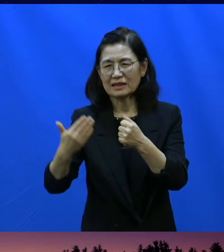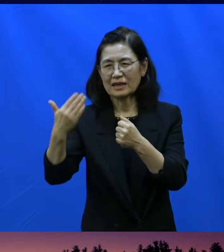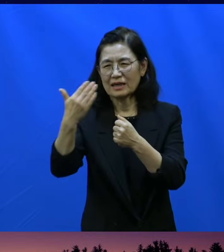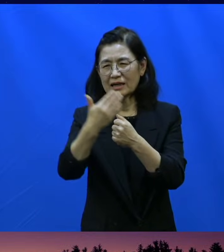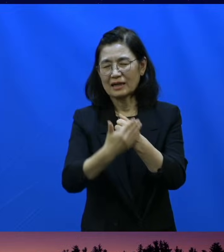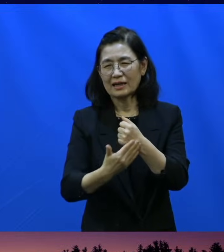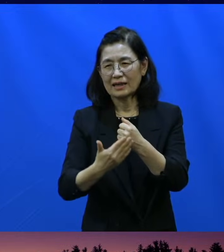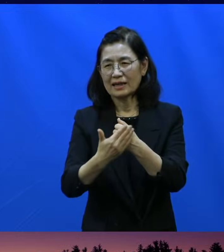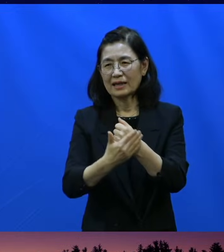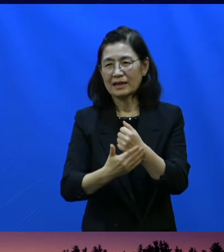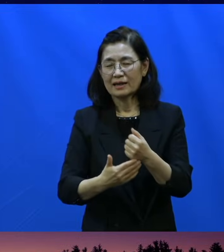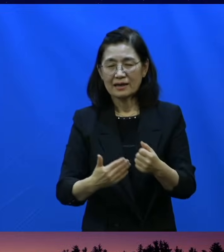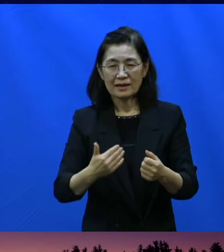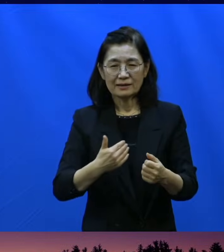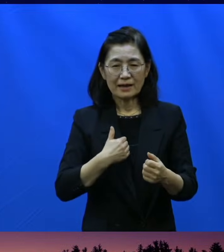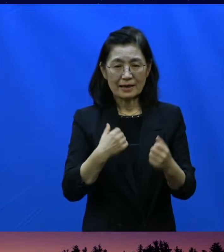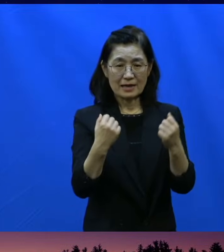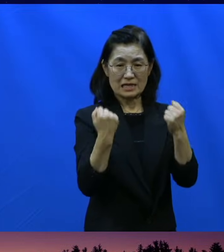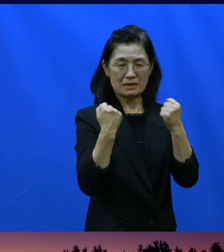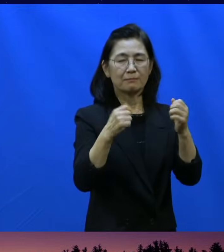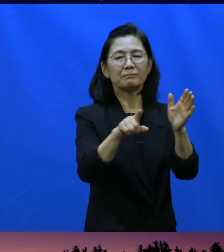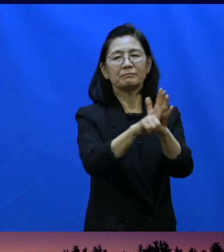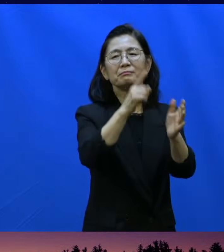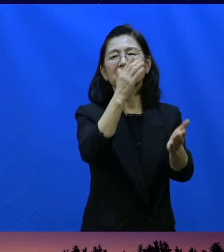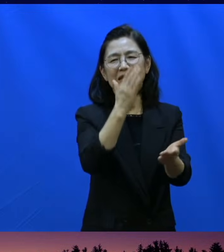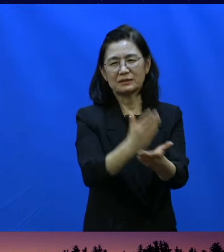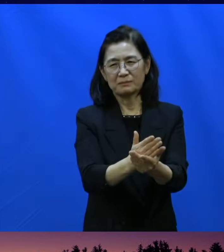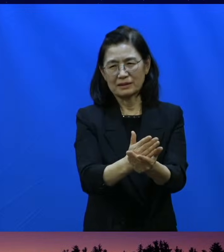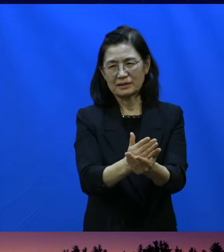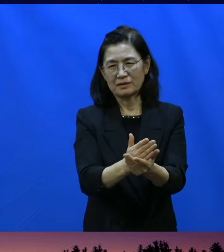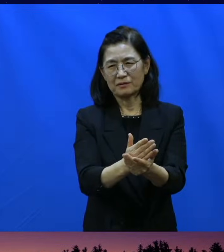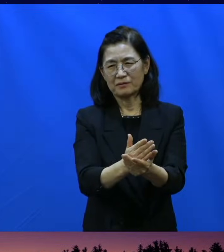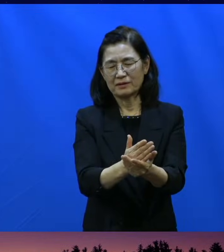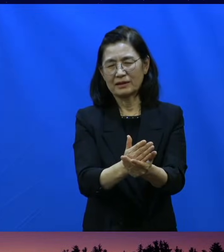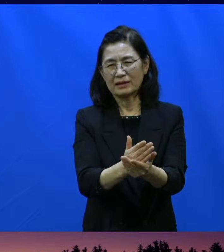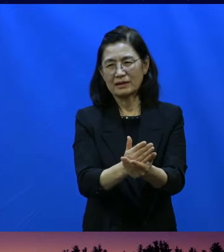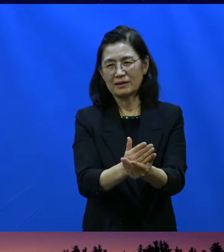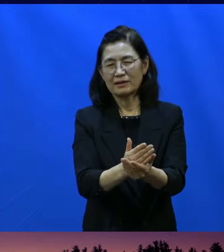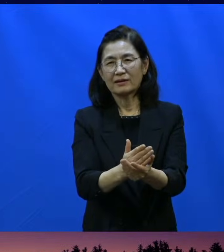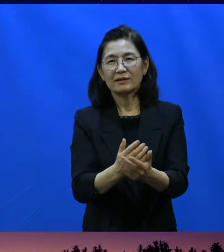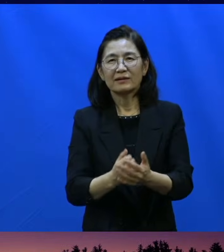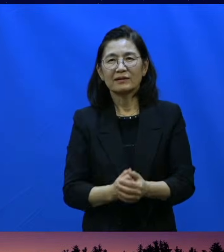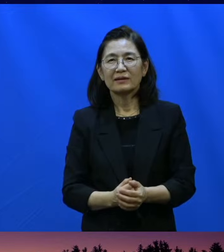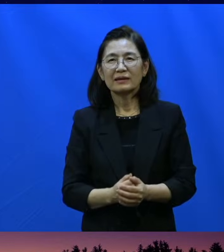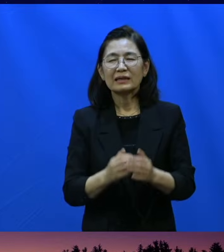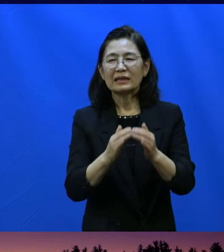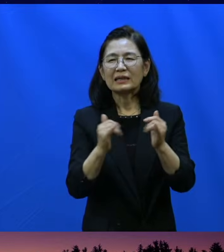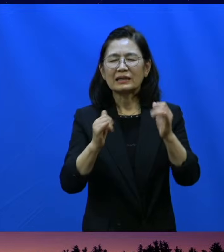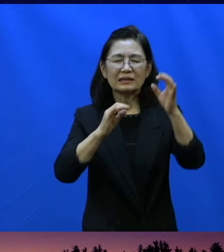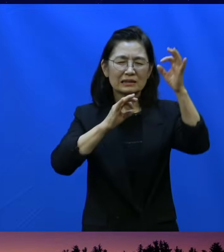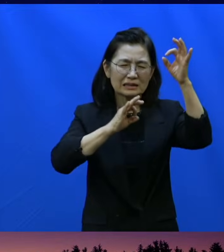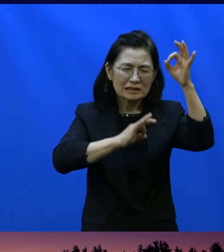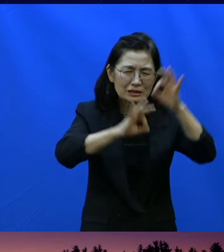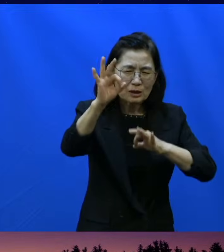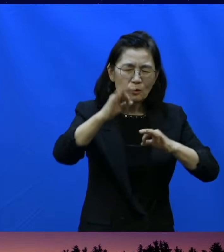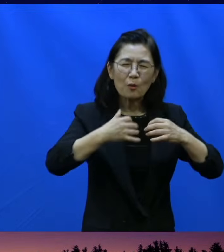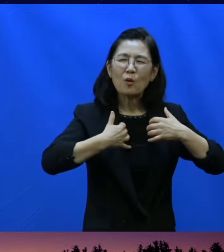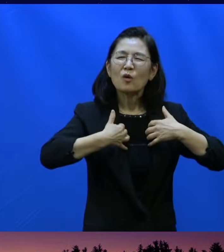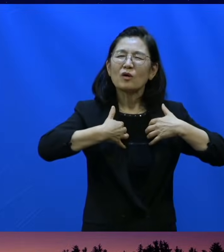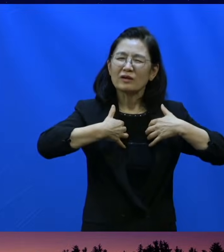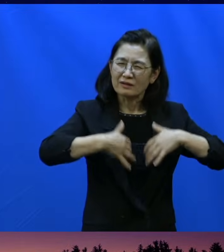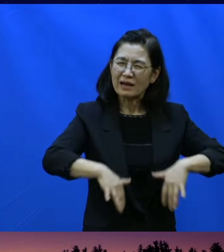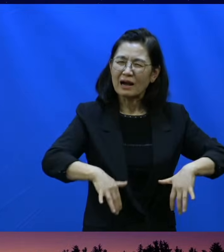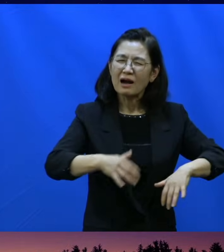그러므로 육체의 힘을 믿지 말라는 거예요. 우리는 실수해요. 안 하면 좋지만 어쩔 수 없어요. 연약한 존재들이죠.